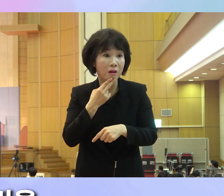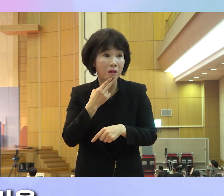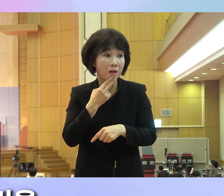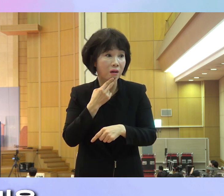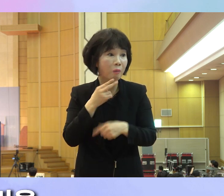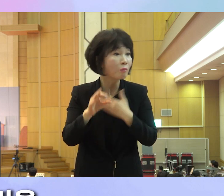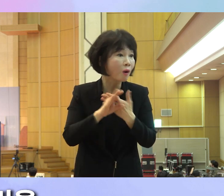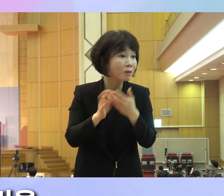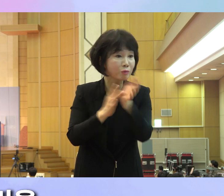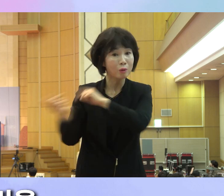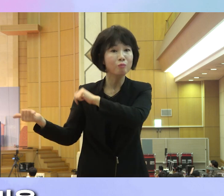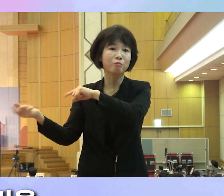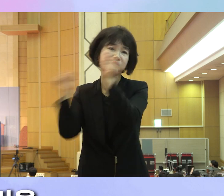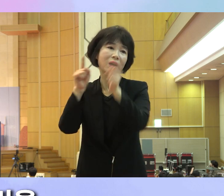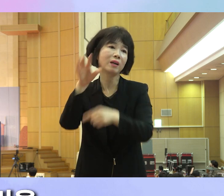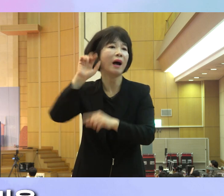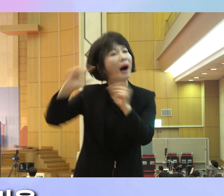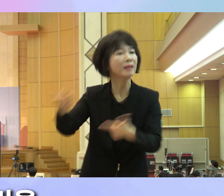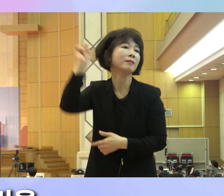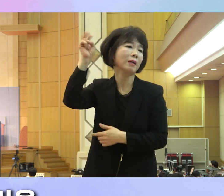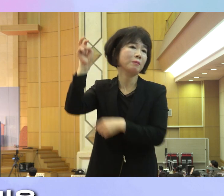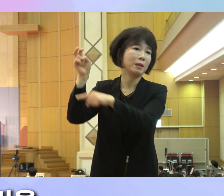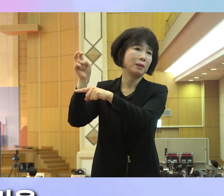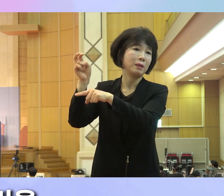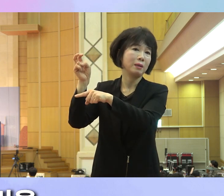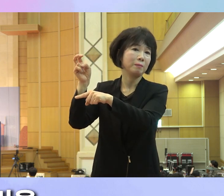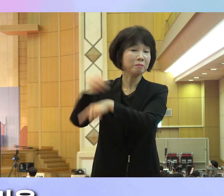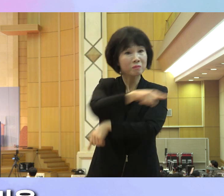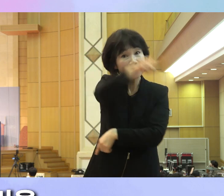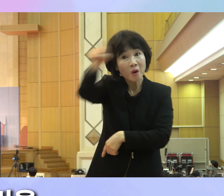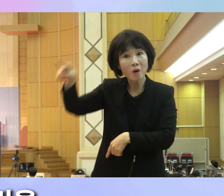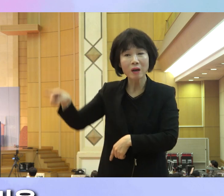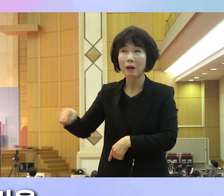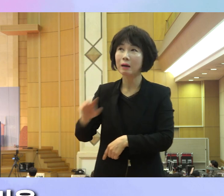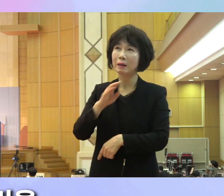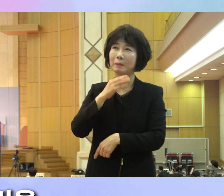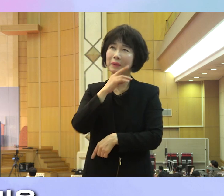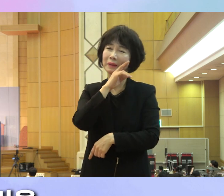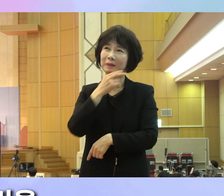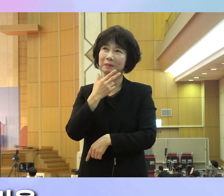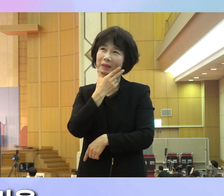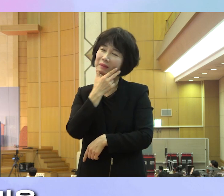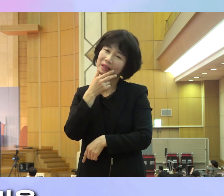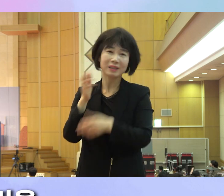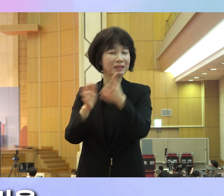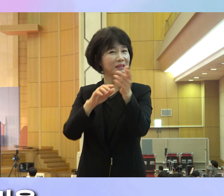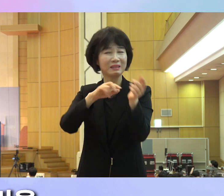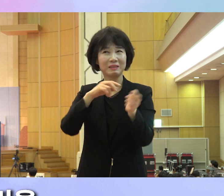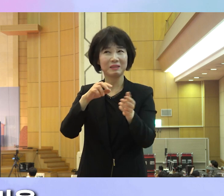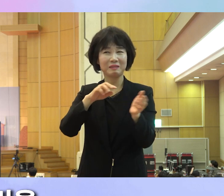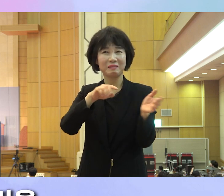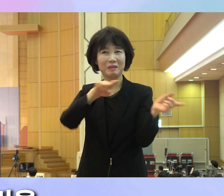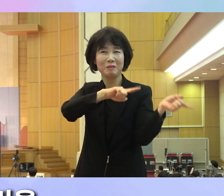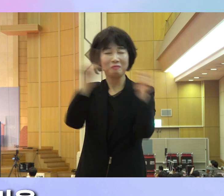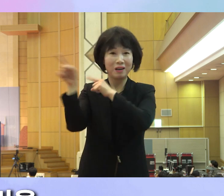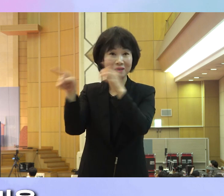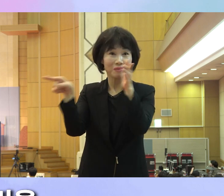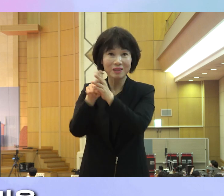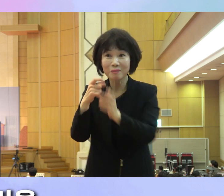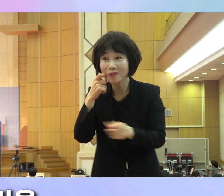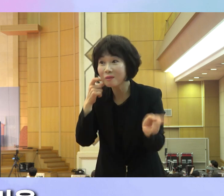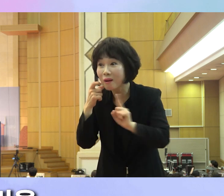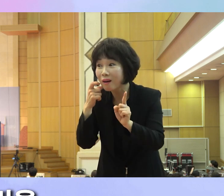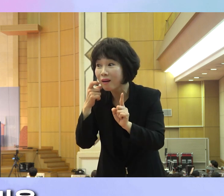않았을 것이고 우리가 부활을 믿지 못한다고 하면 우리가 믿음 생활한 이 믿음은